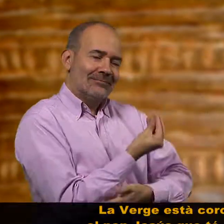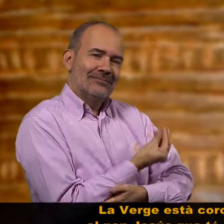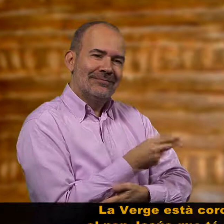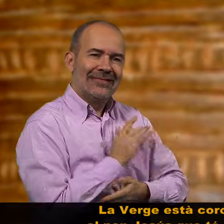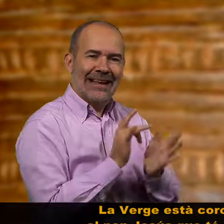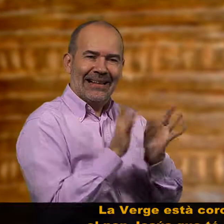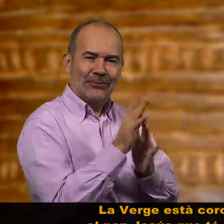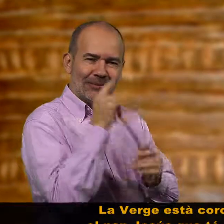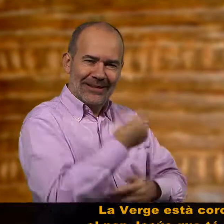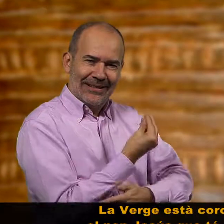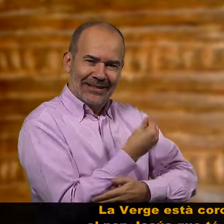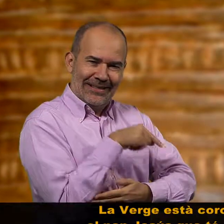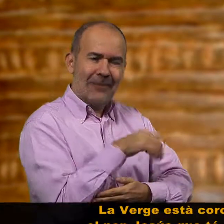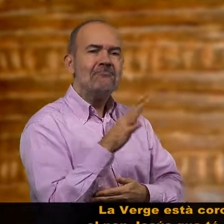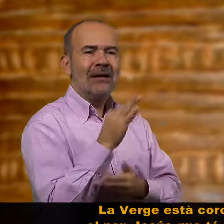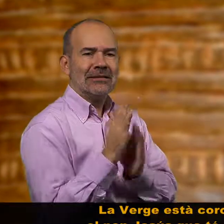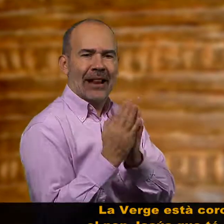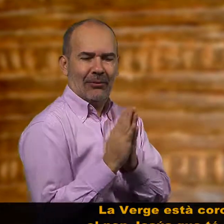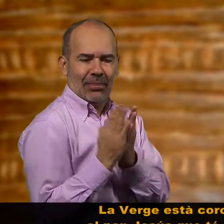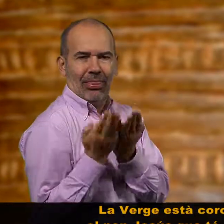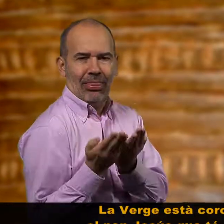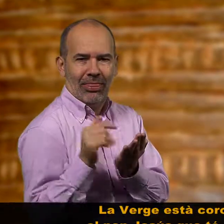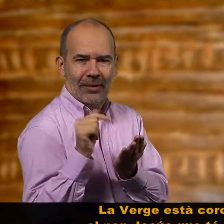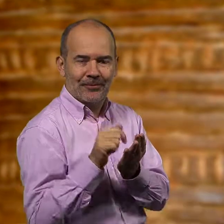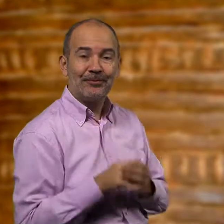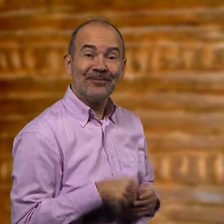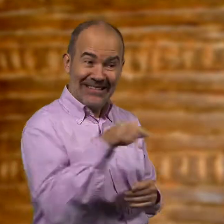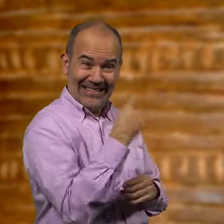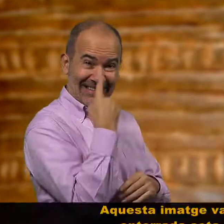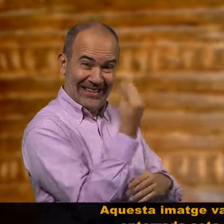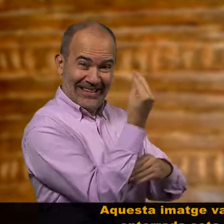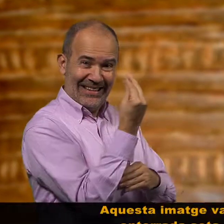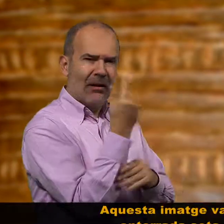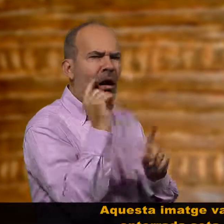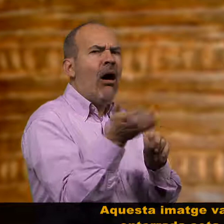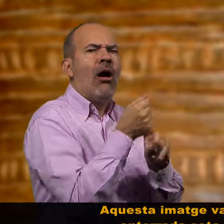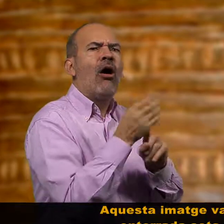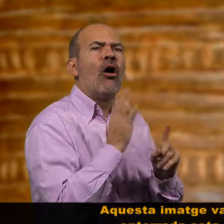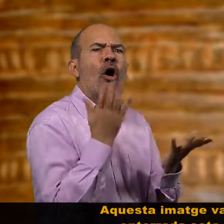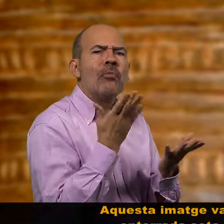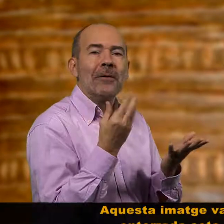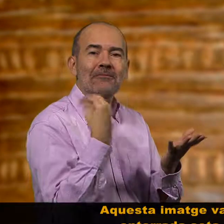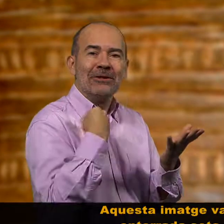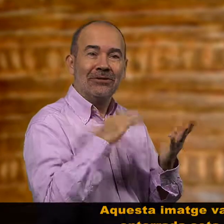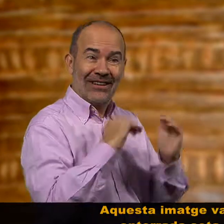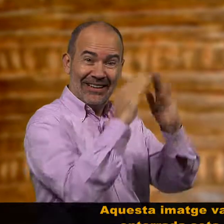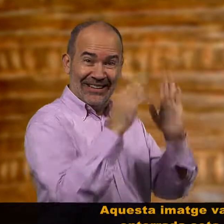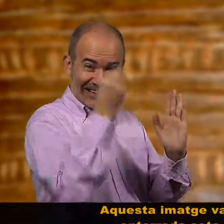Aquesta imatge va ser trobada enterrada sota una llosa, arran de les obres posteriors a l'incendi que va patir l'església durant la